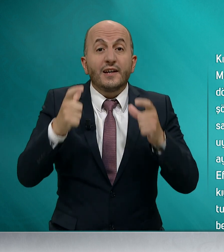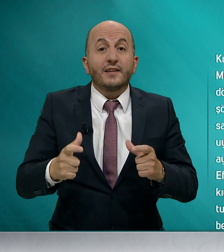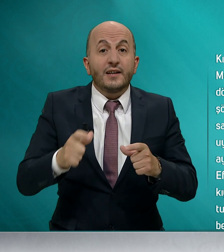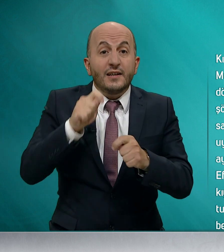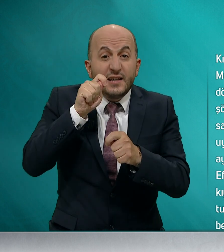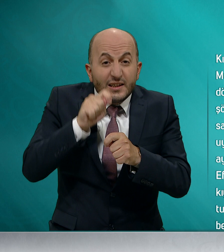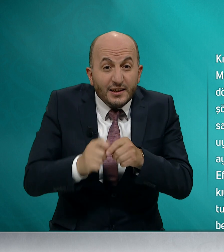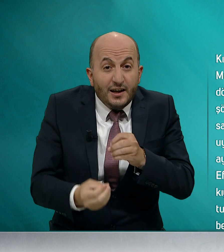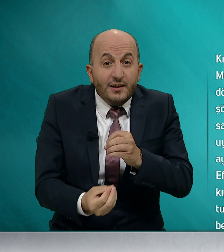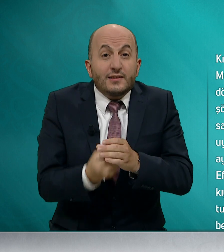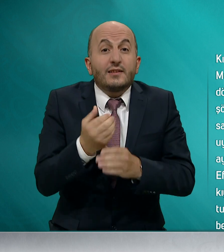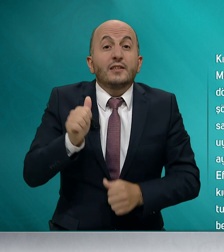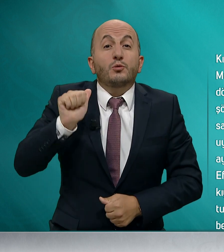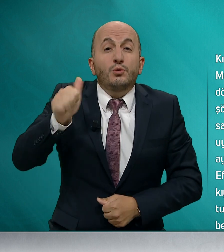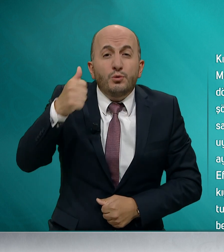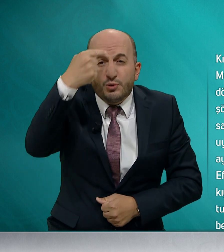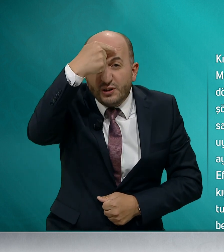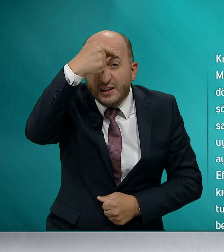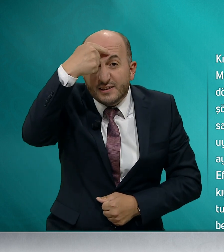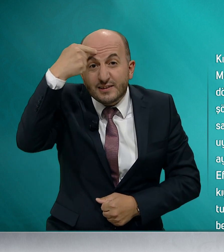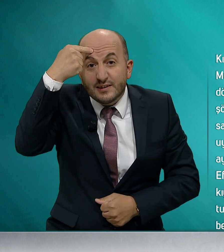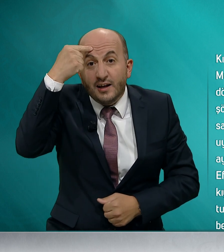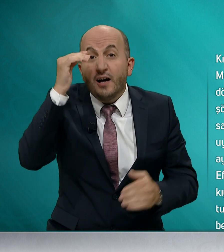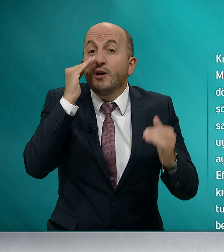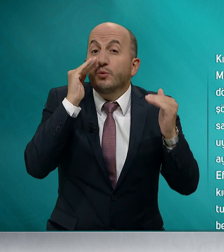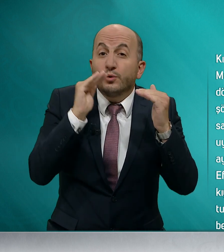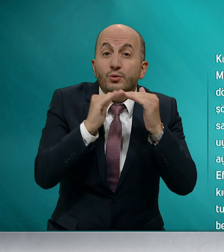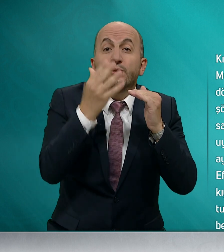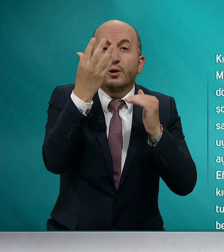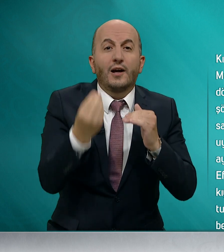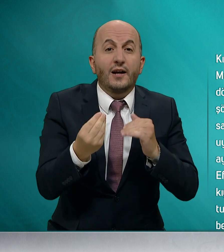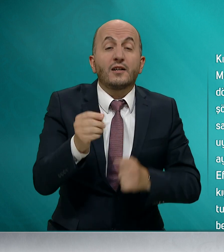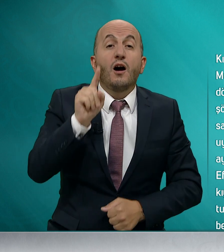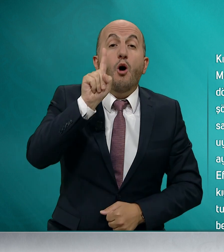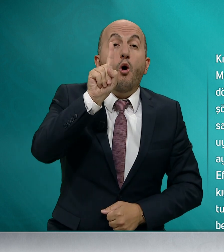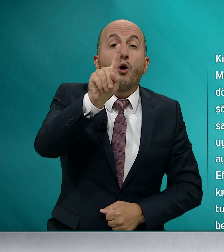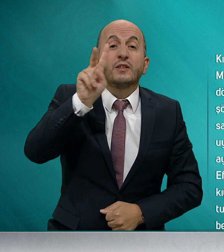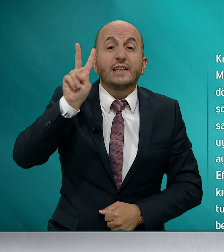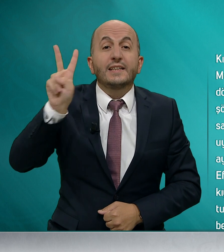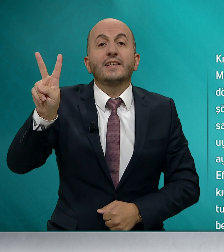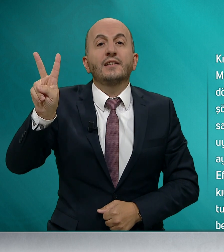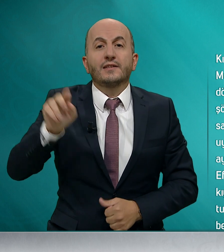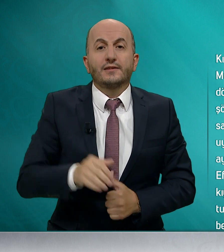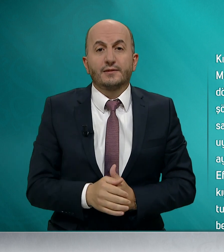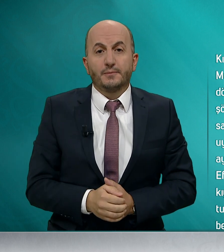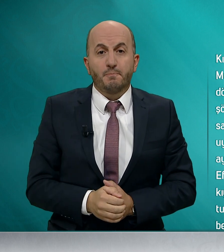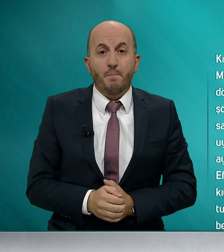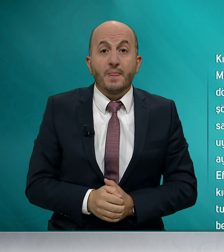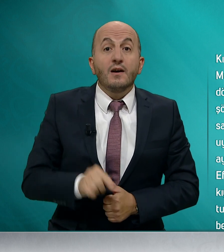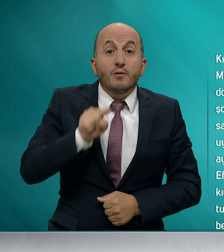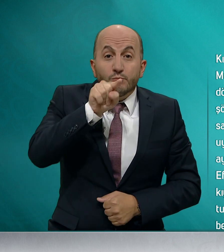ve yeri yarattığı günkü yazısına uygun olarak 12'dir.